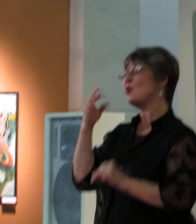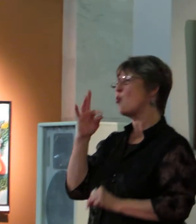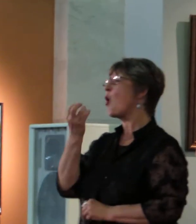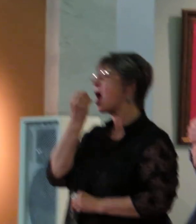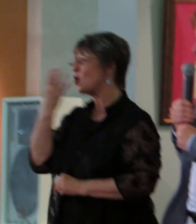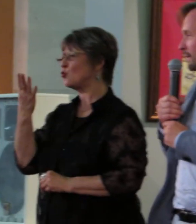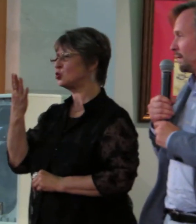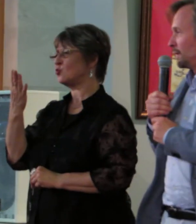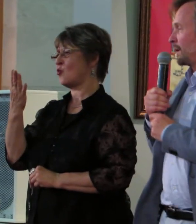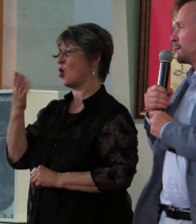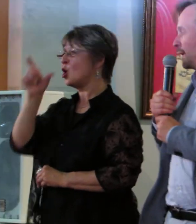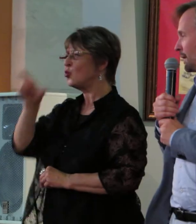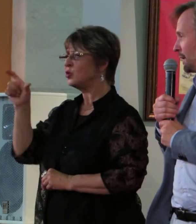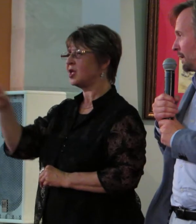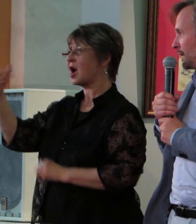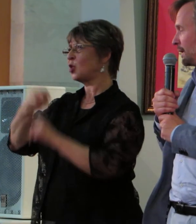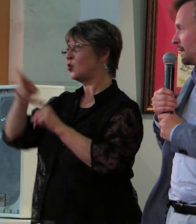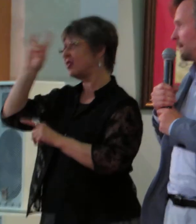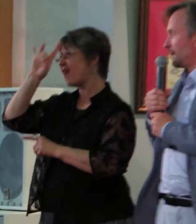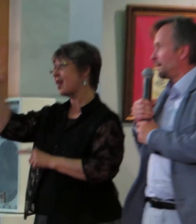по-хорошему славящие творца,